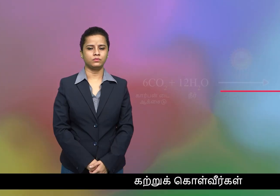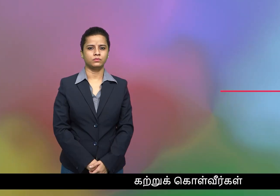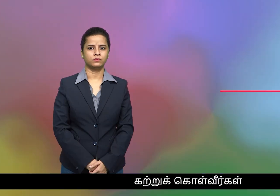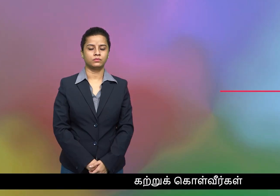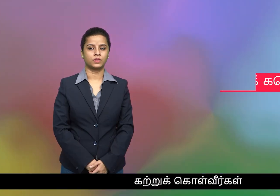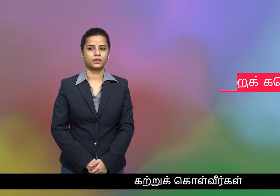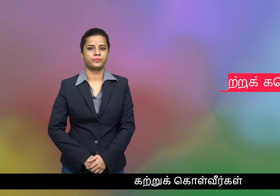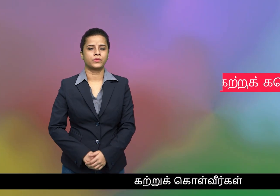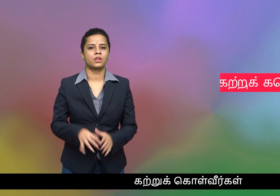கற்றுக்கொள்வீர்கள்.